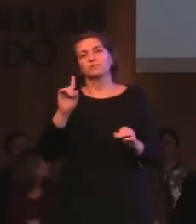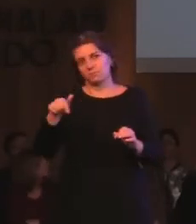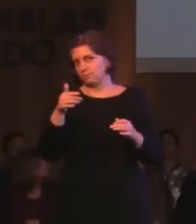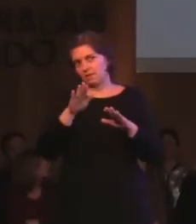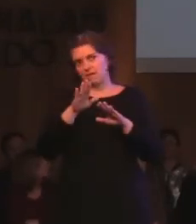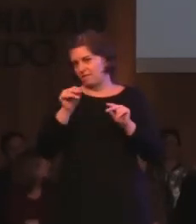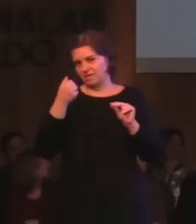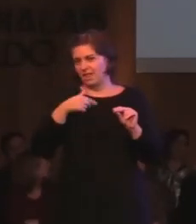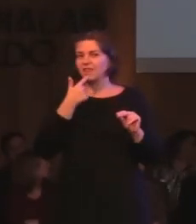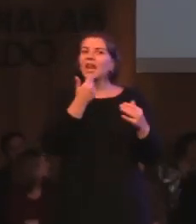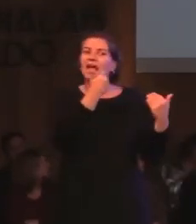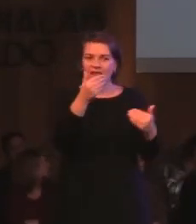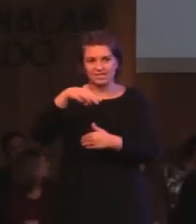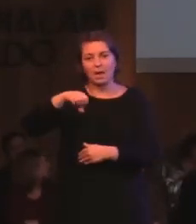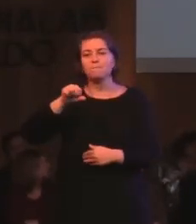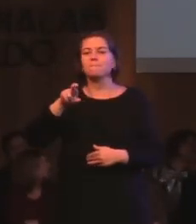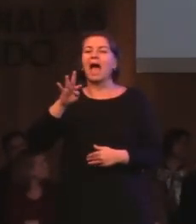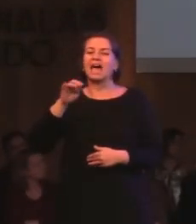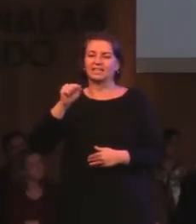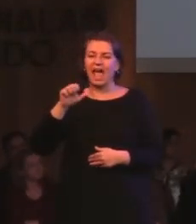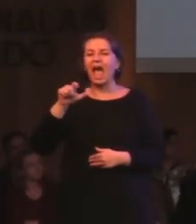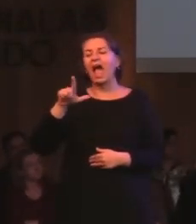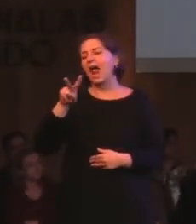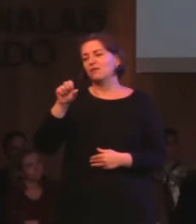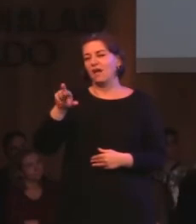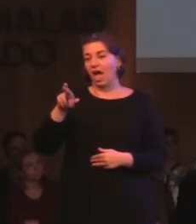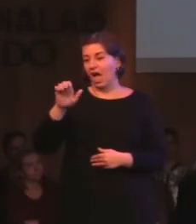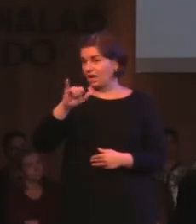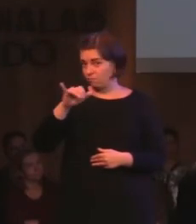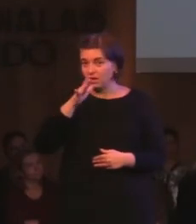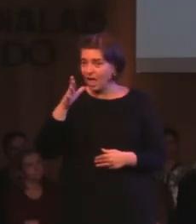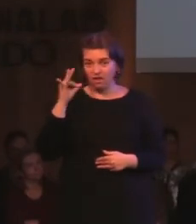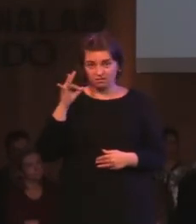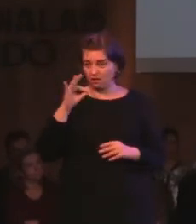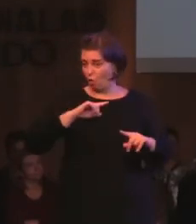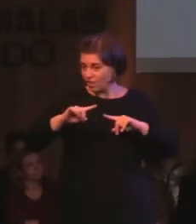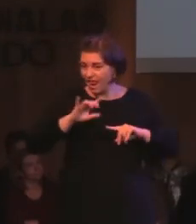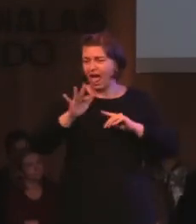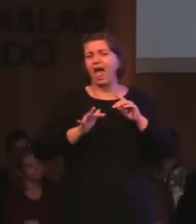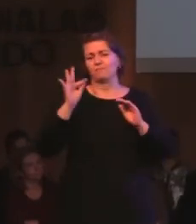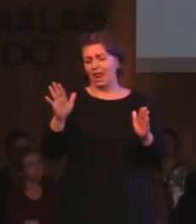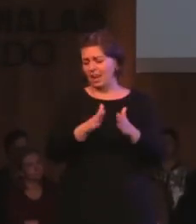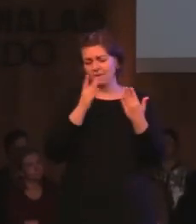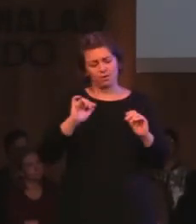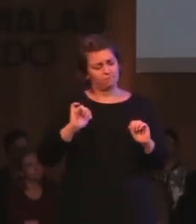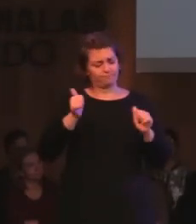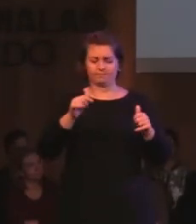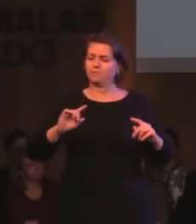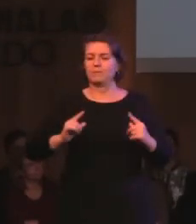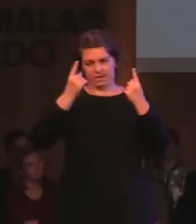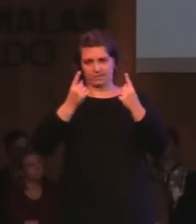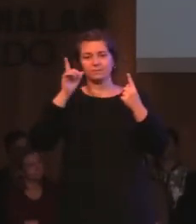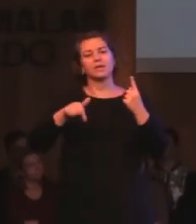a marta álvarez que fue la coordinadora y la que puso la primera semillita de ésta farmacopea a medialab